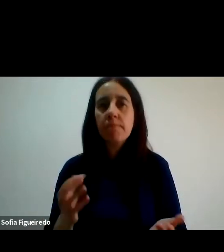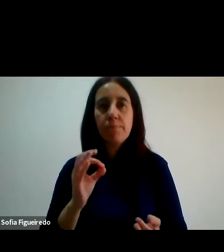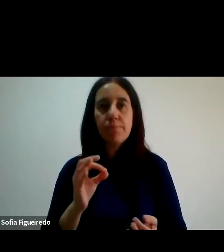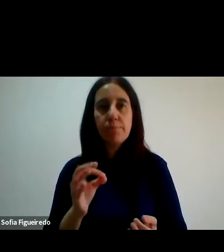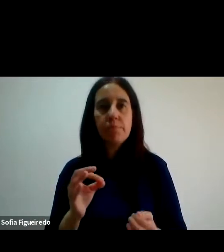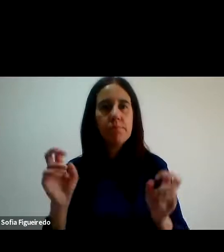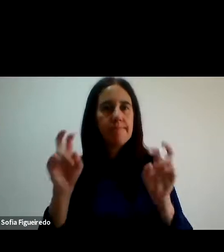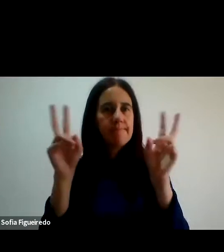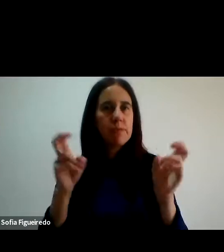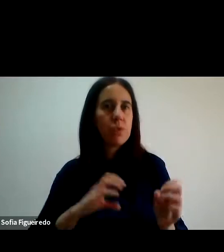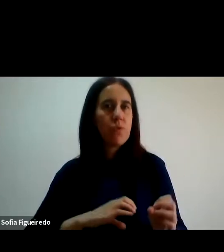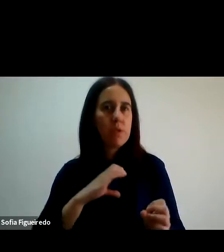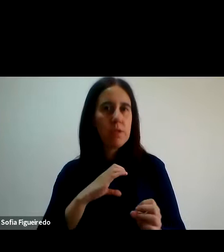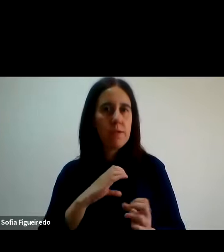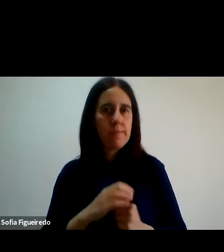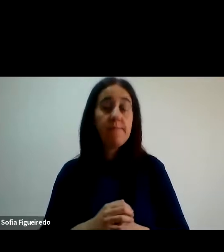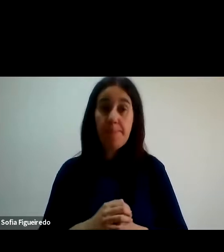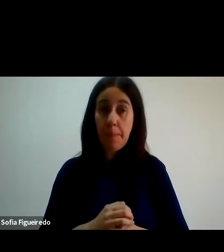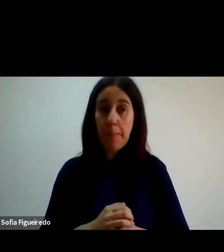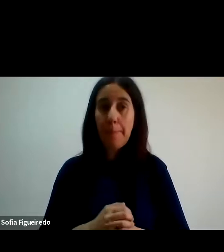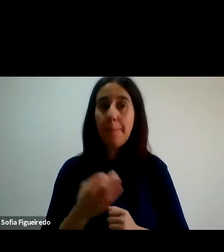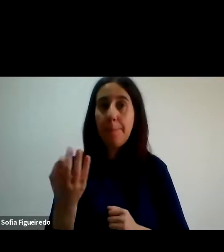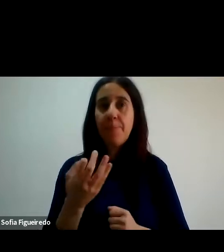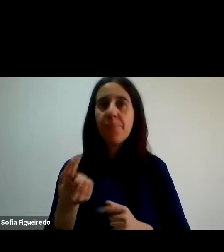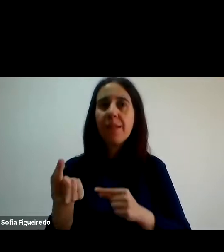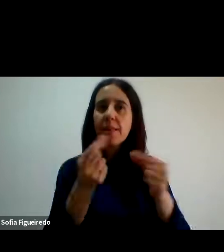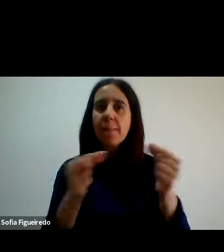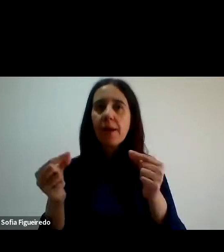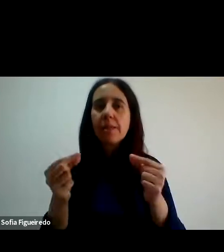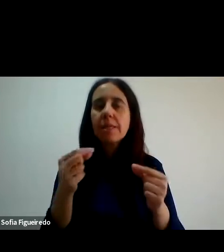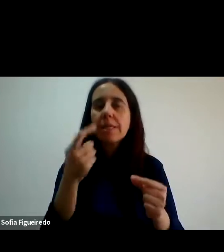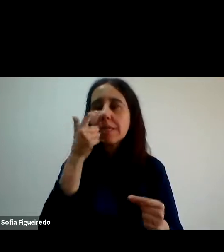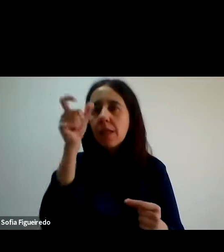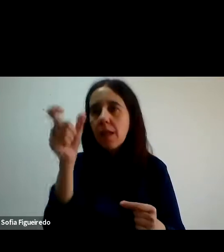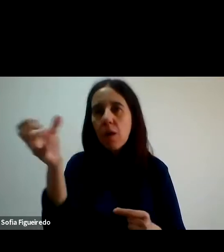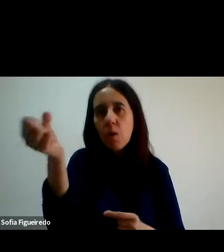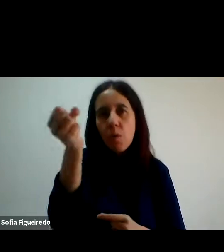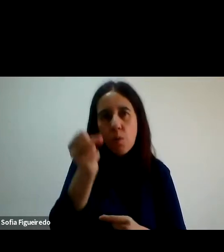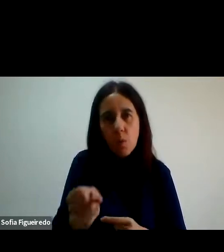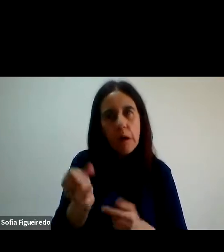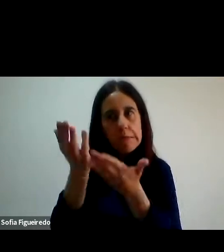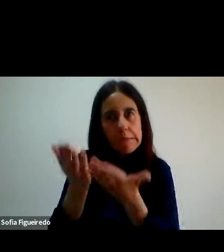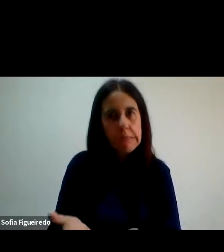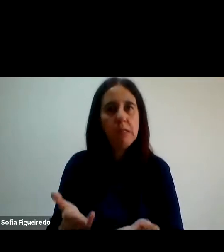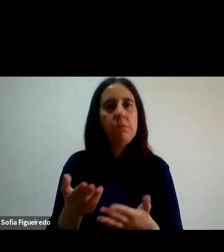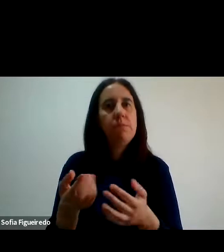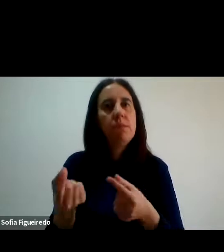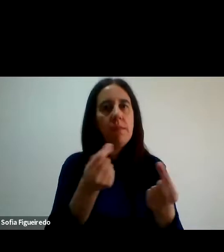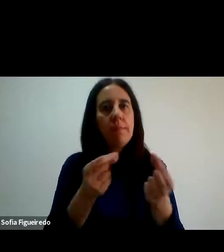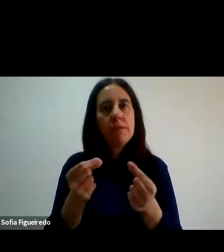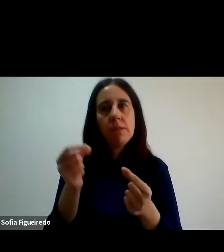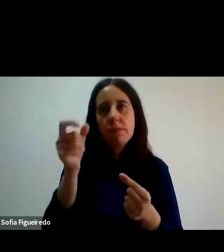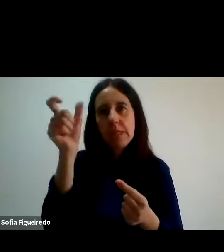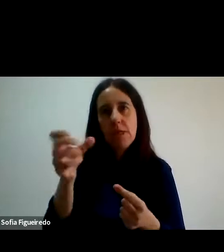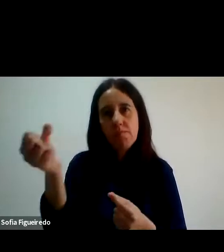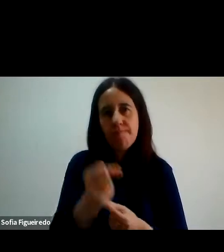da questão da confiança, que é trazermos para o debate o cidadão. É absolutamente central nós sabermos trazer o debate para o cidadão. Eu dou